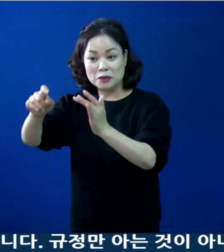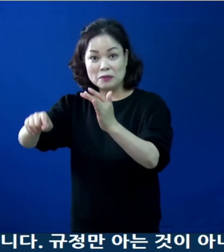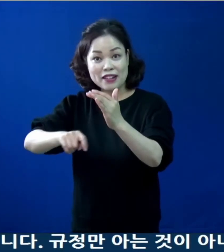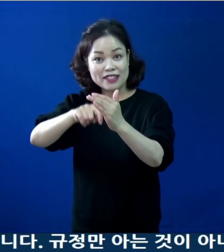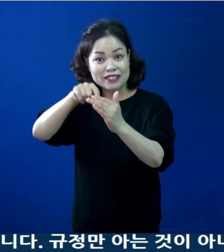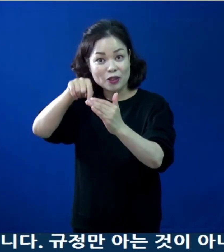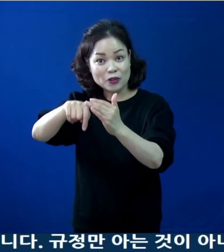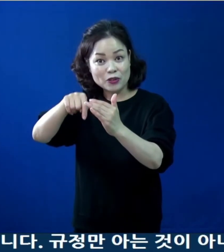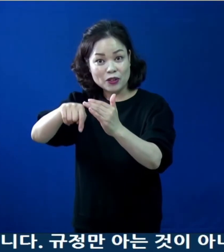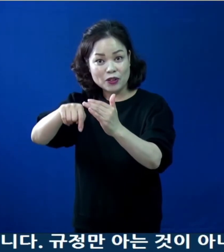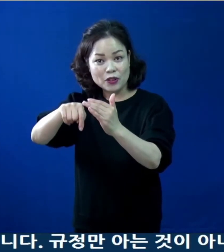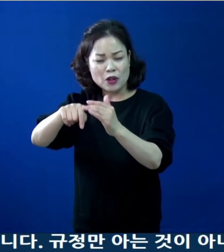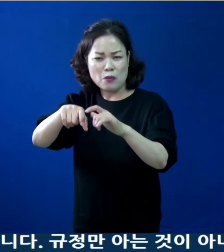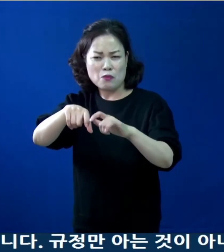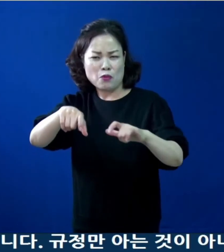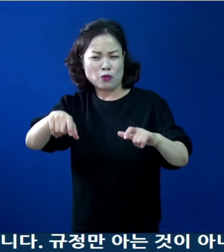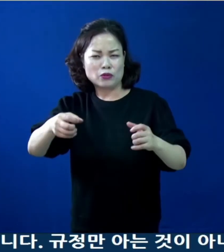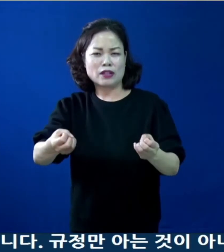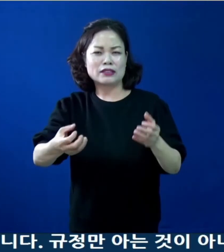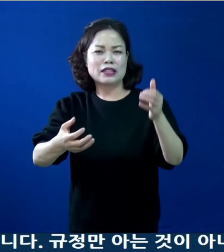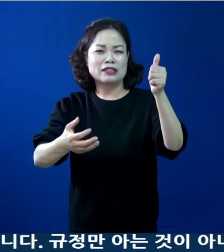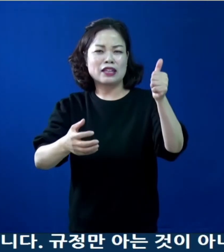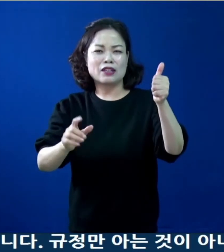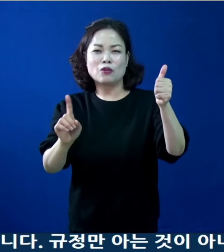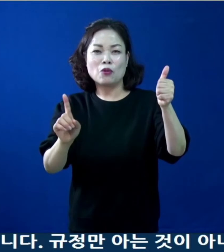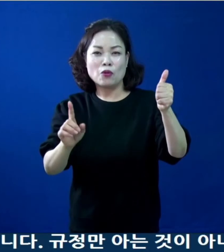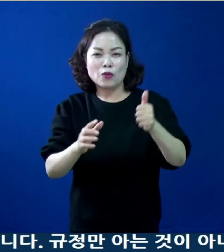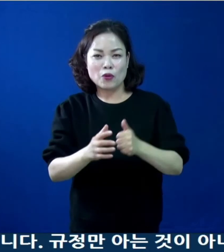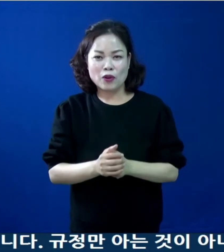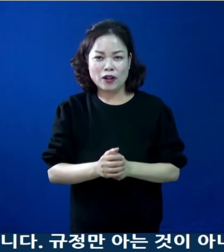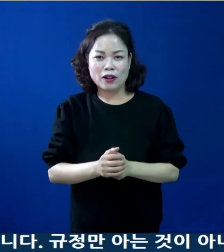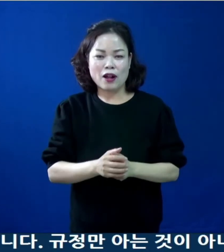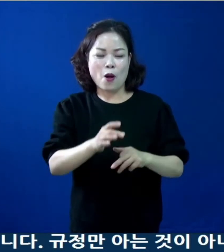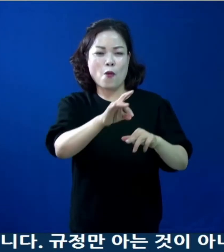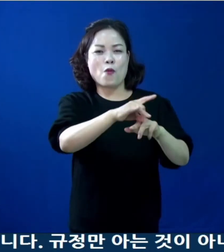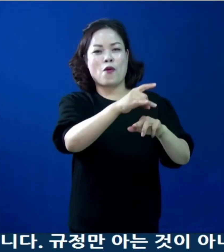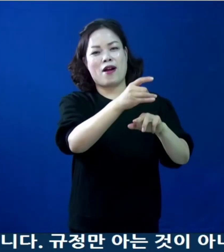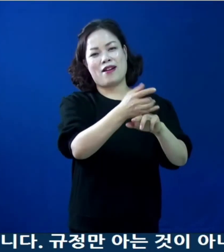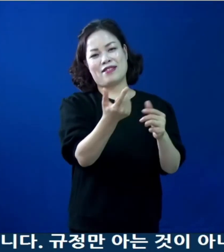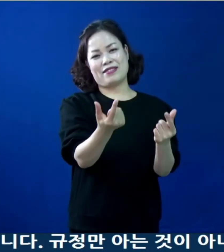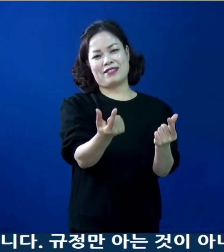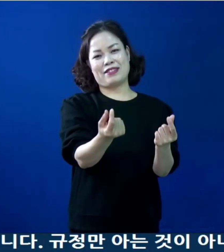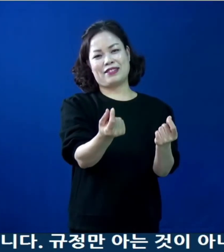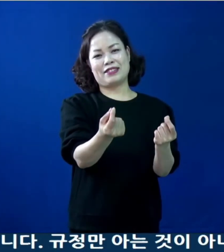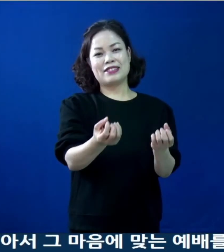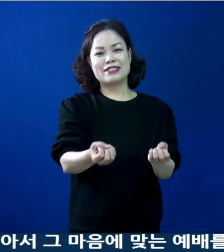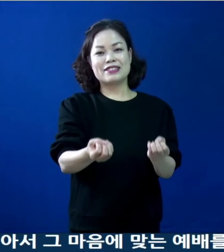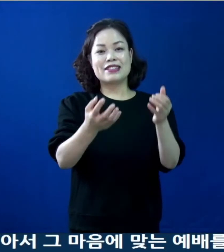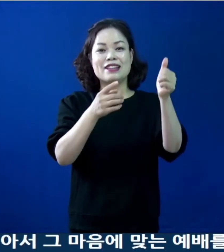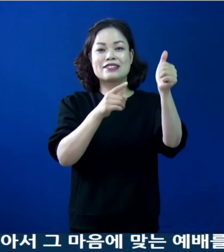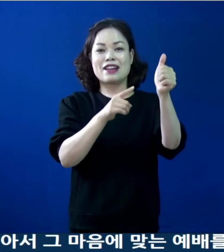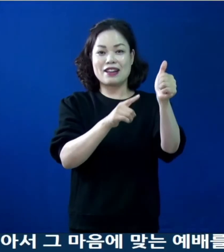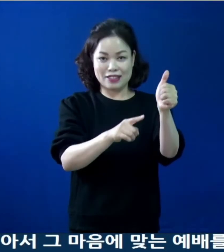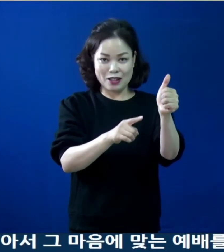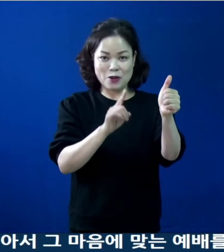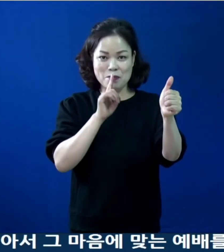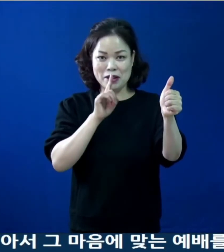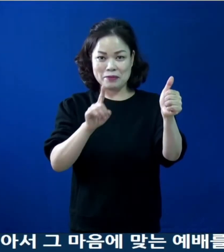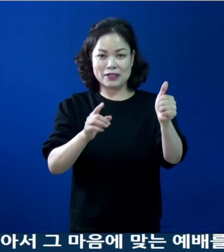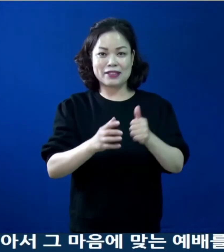안에서는요, 보통 제사장이 아니라 어떤 제사장이요? 왕 같은 제사장이라고 얘기하는 거죠.